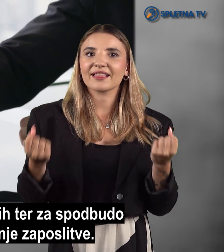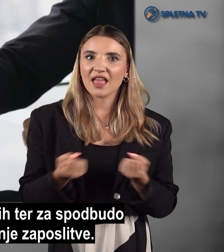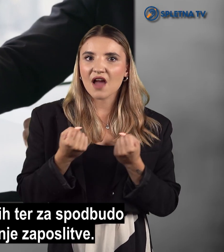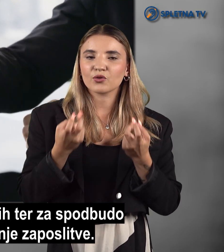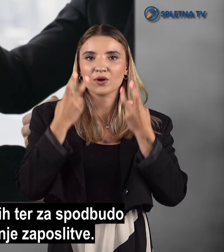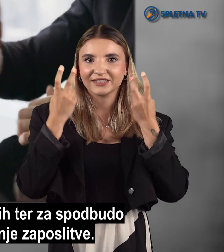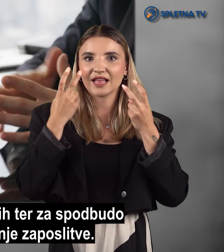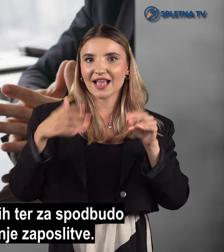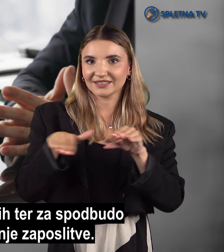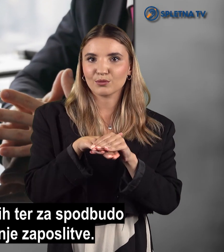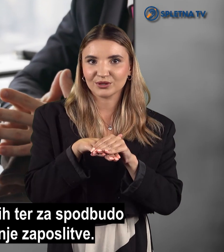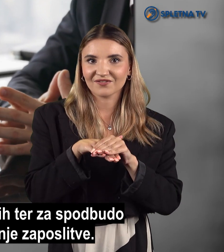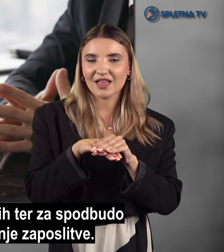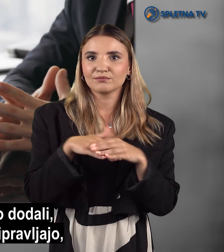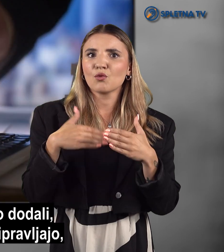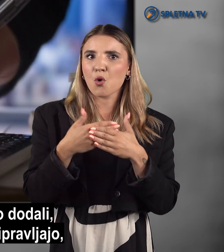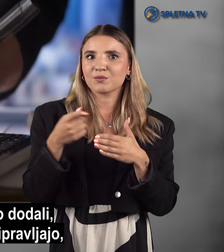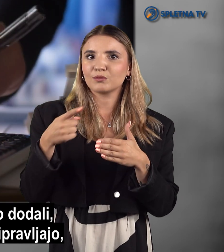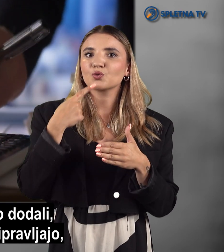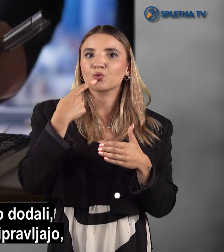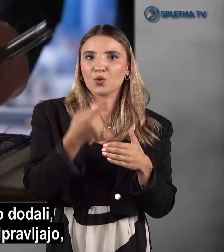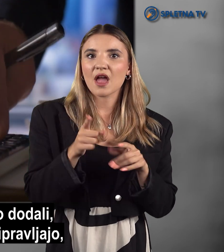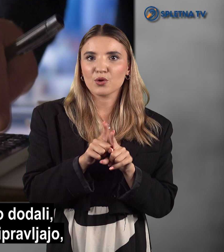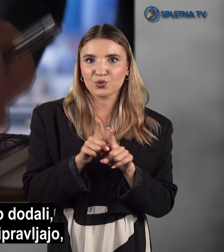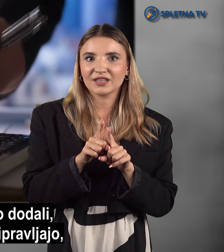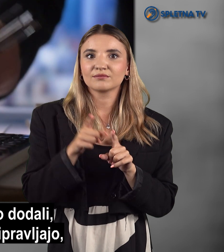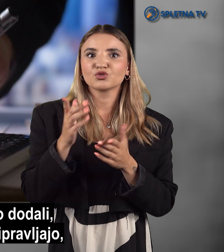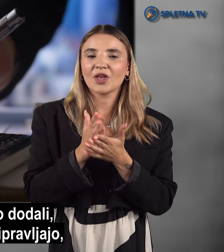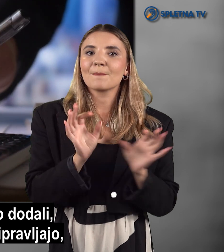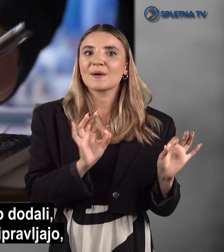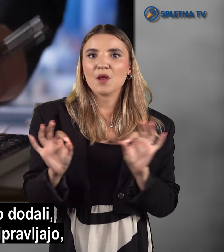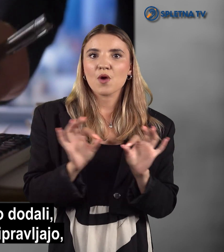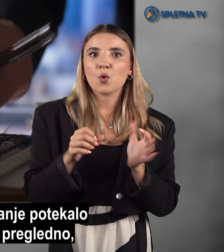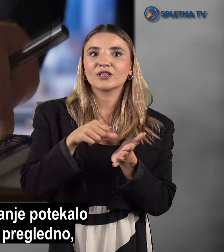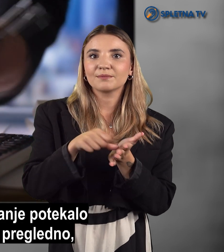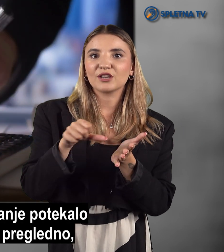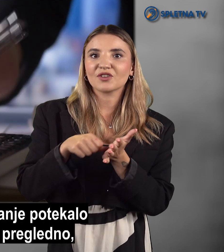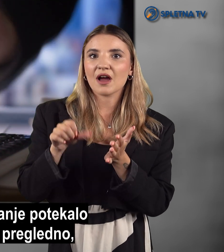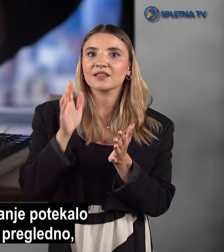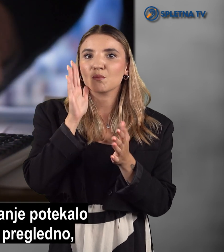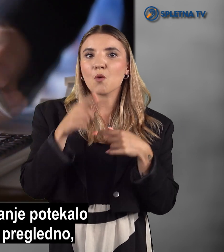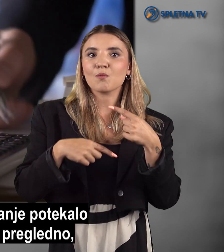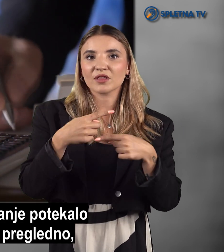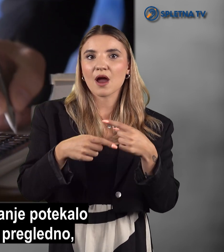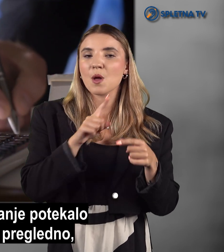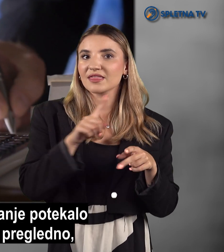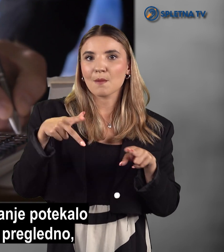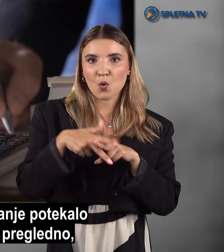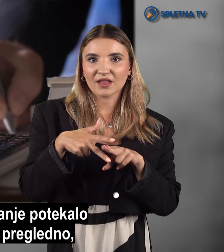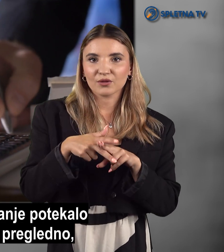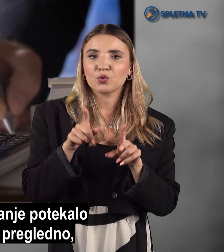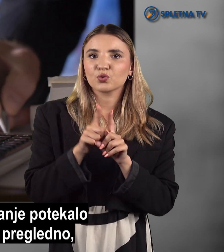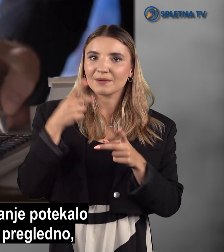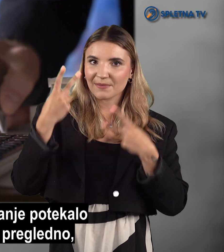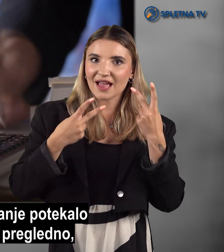za dejavno iskanje zaposlitve. Ob tem so dodali, da se že pripravljajo, da bo izplačevanje potekalo